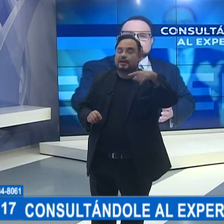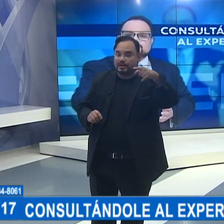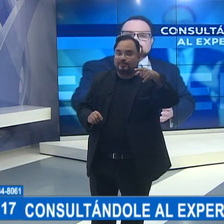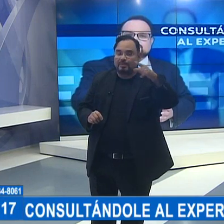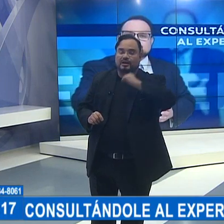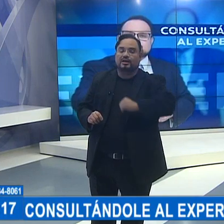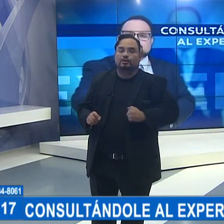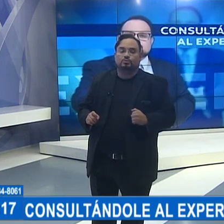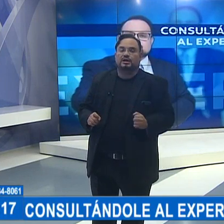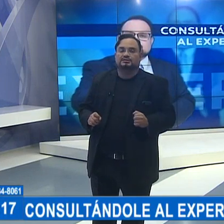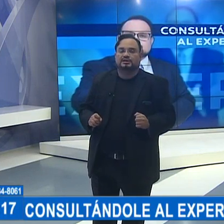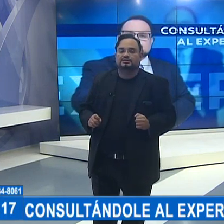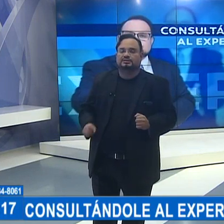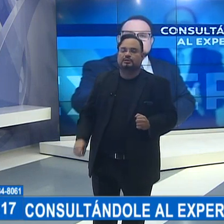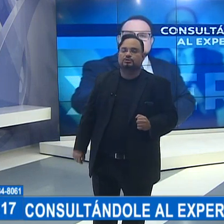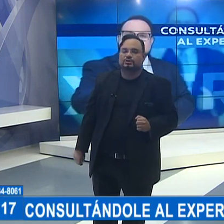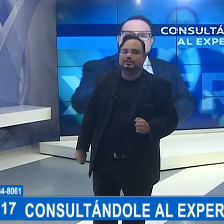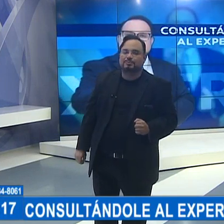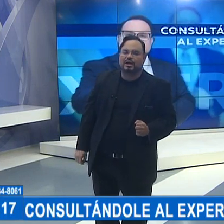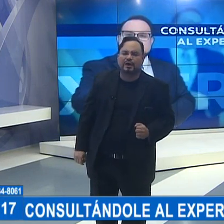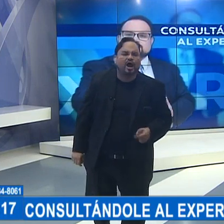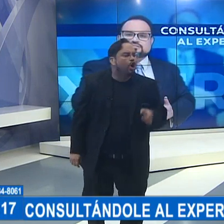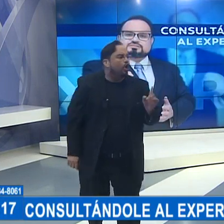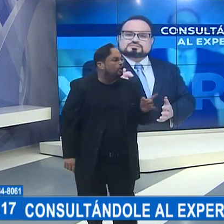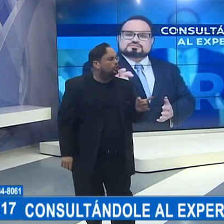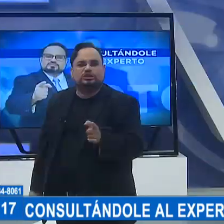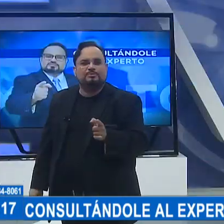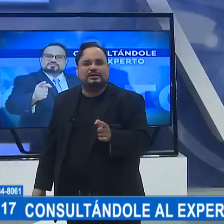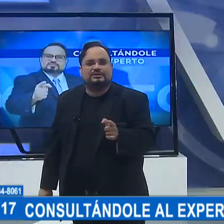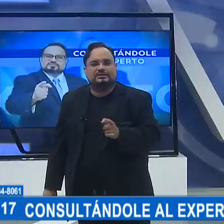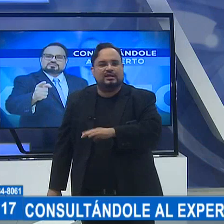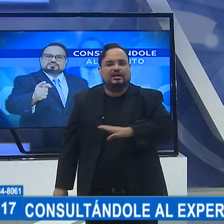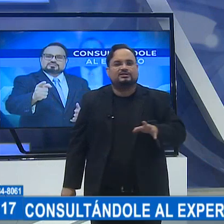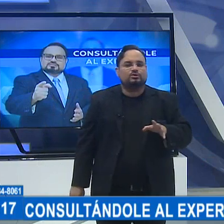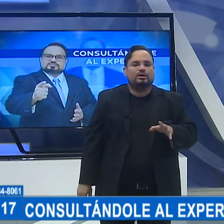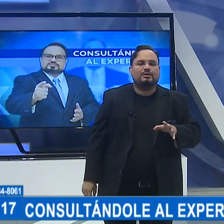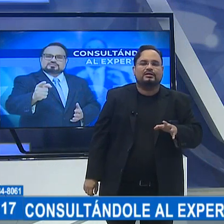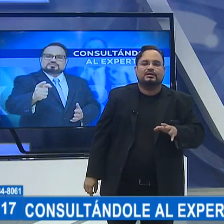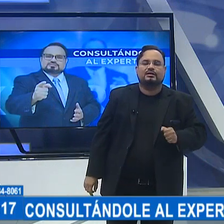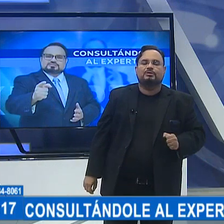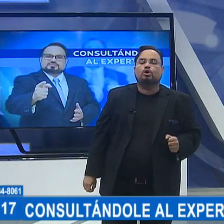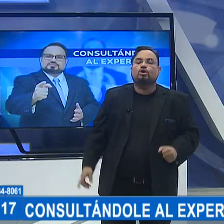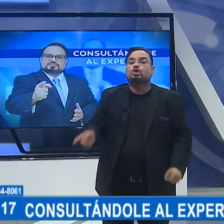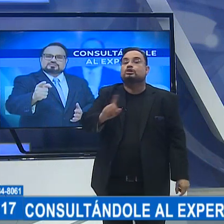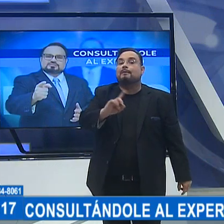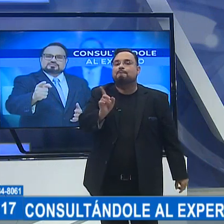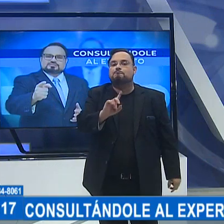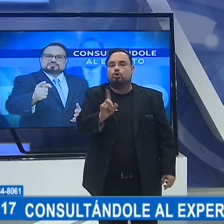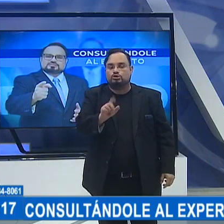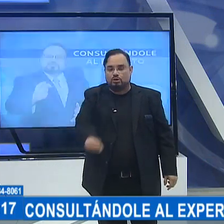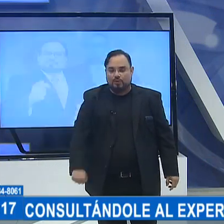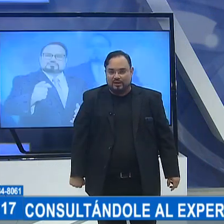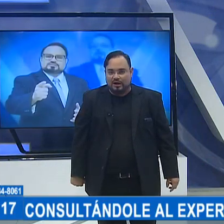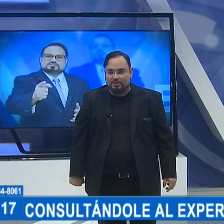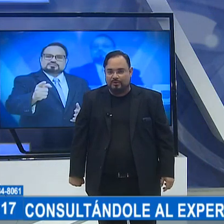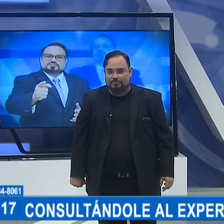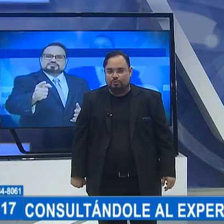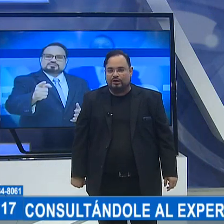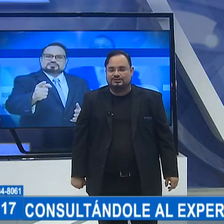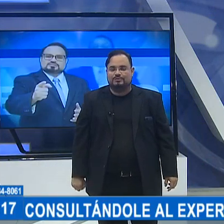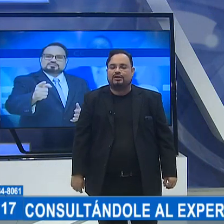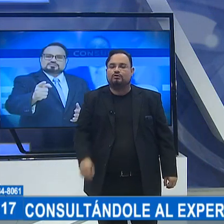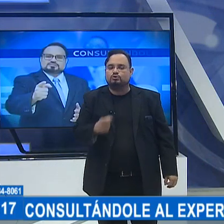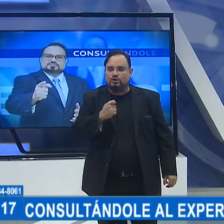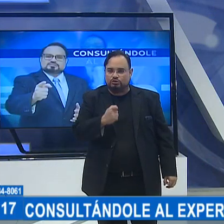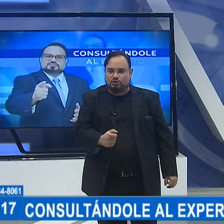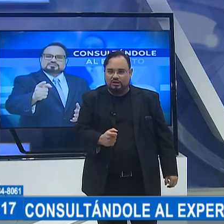que pasarán, valga la redundancia de ese término, de esa palabra, otros 6 meses, y la señora madre del menor tampoco se lo va a dejar ver,